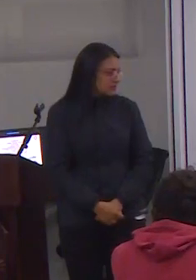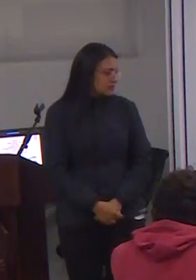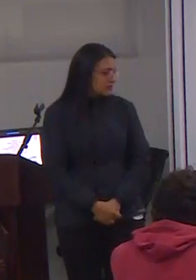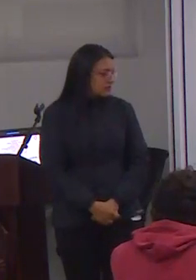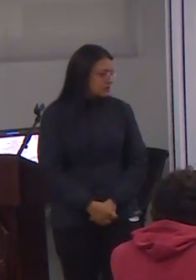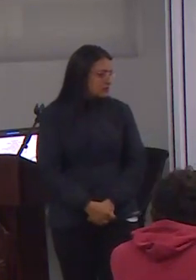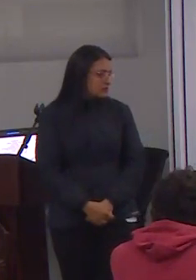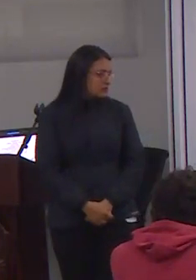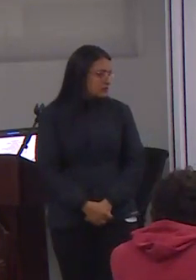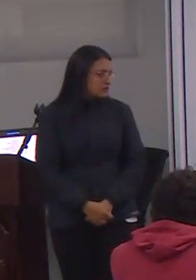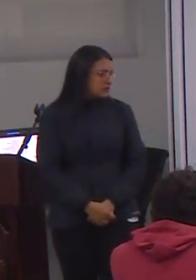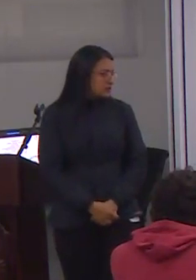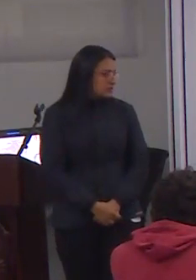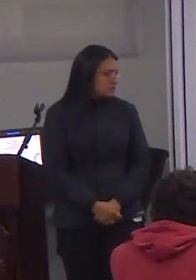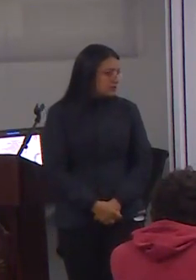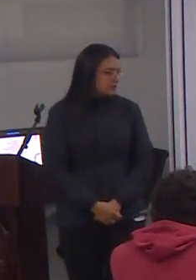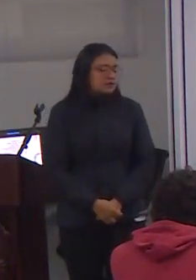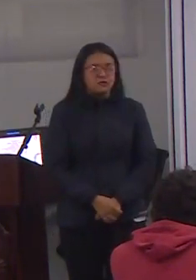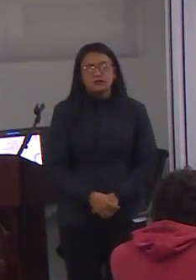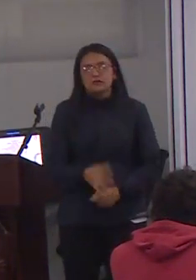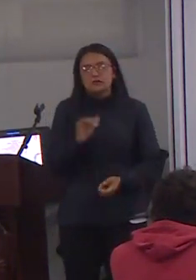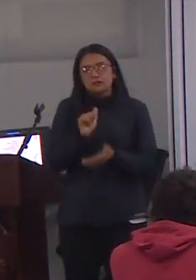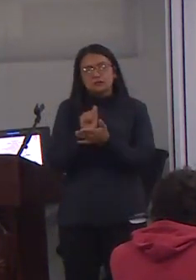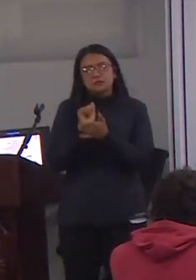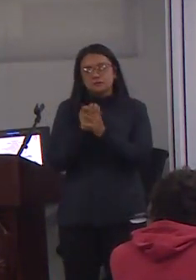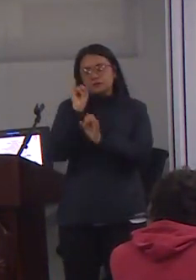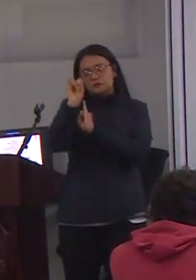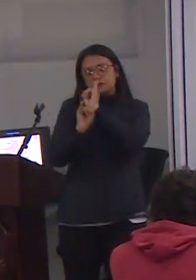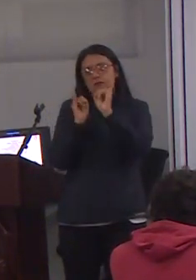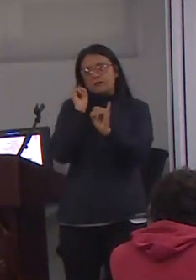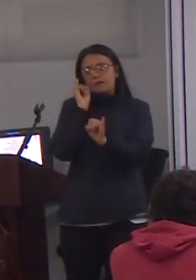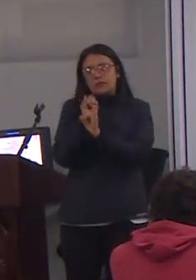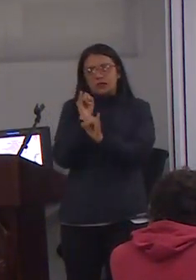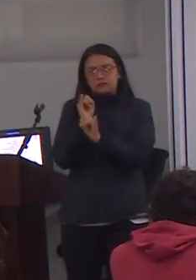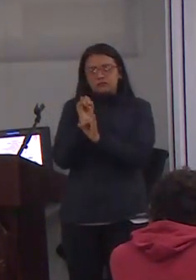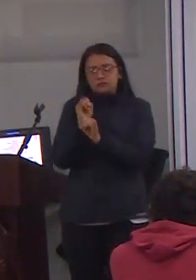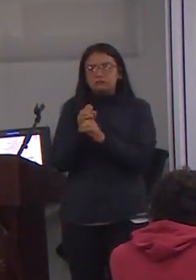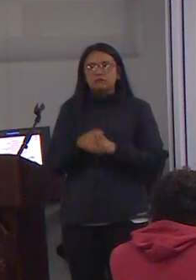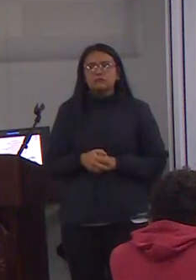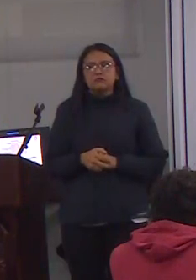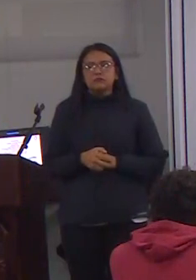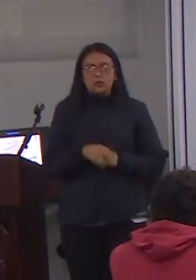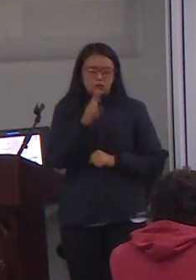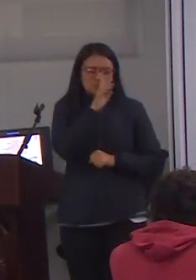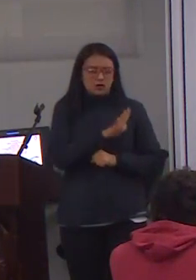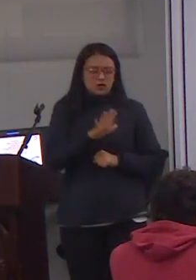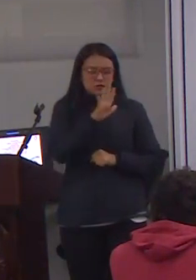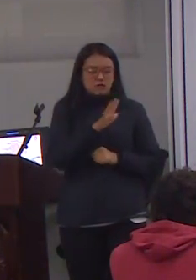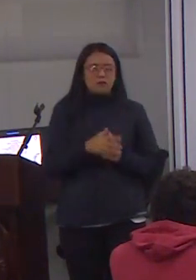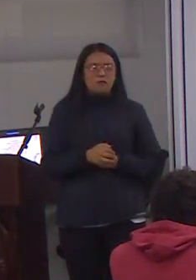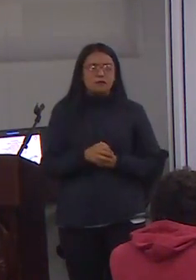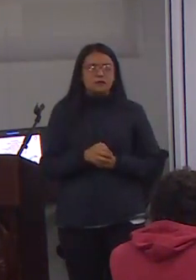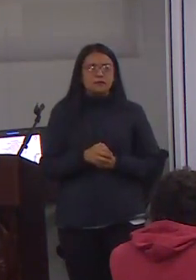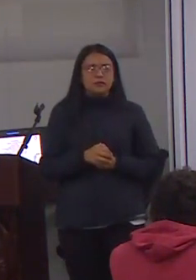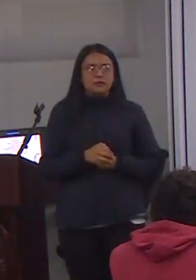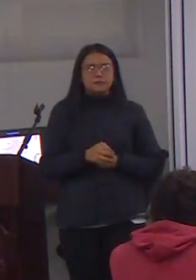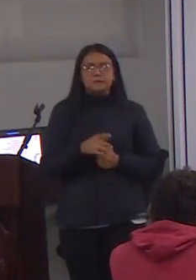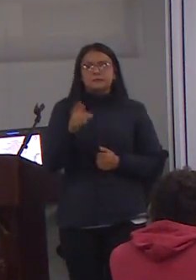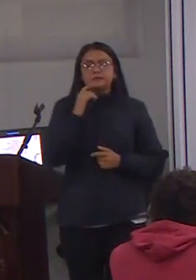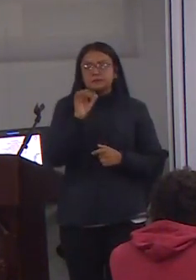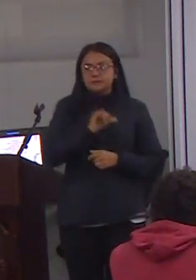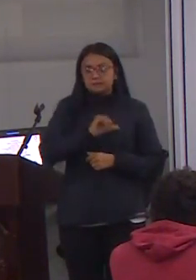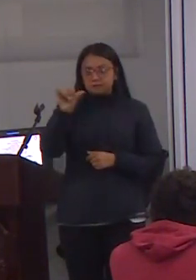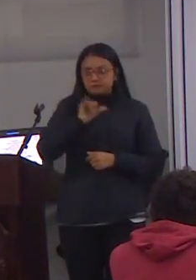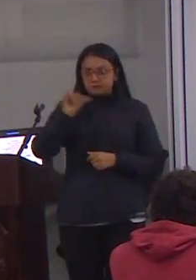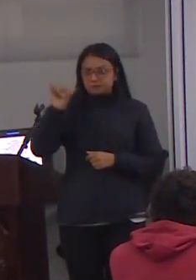curiosamente cuando voy internacionalmente y aquí nacionalmente en el país en la banca viajamos